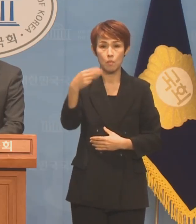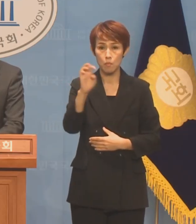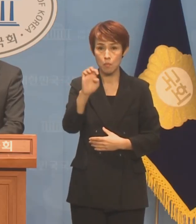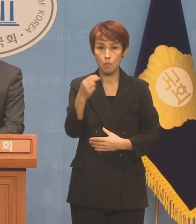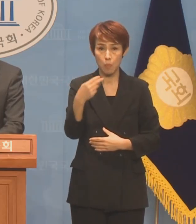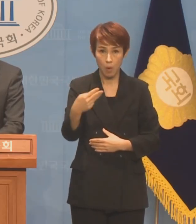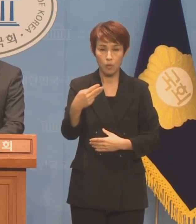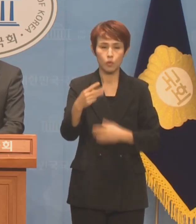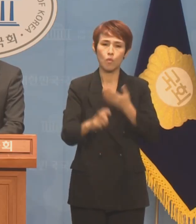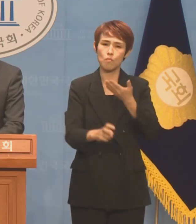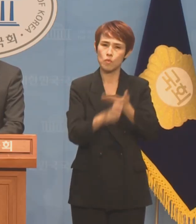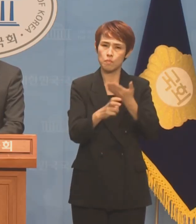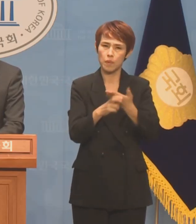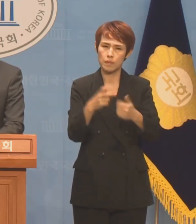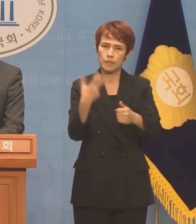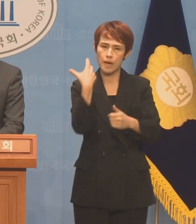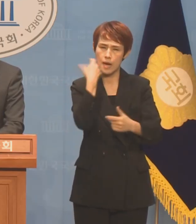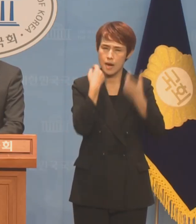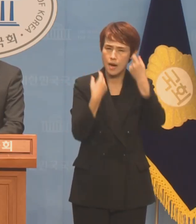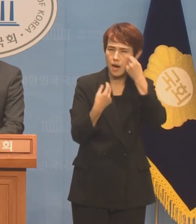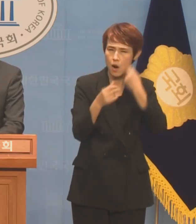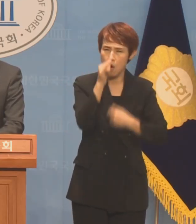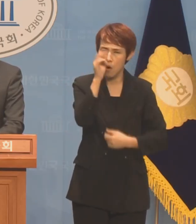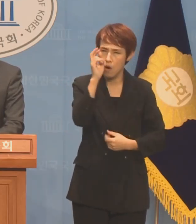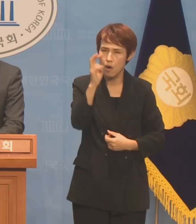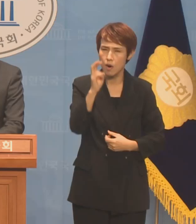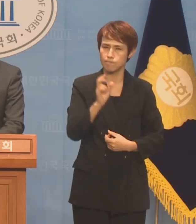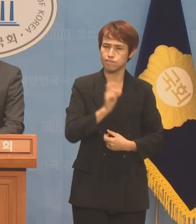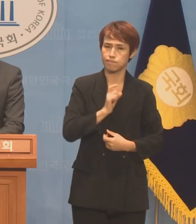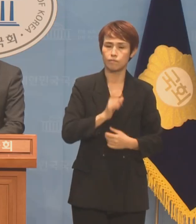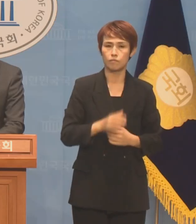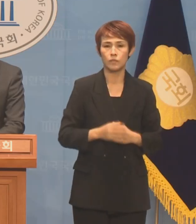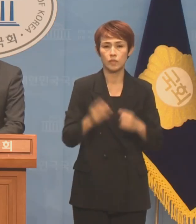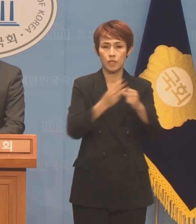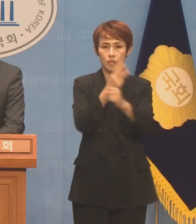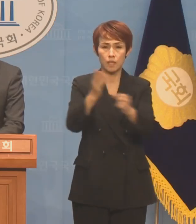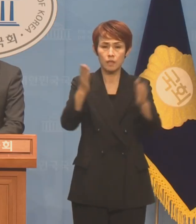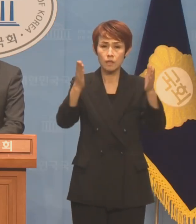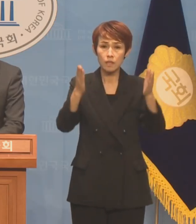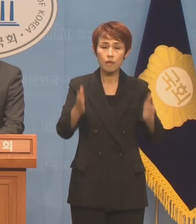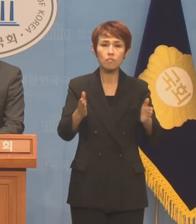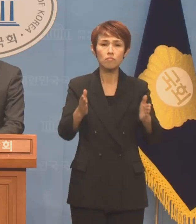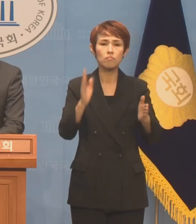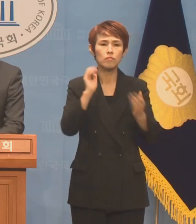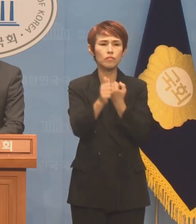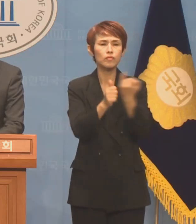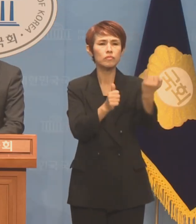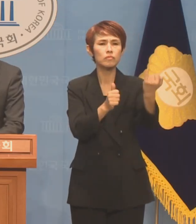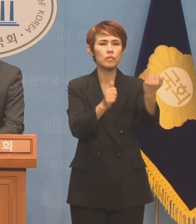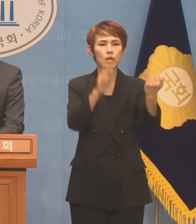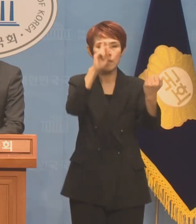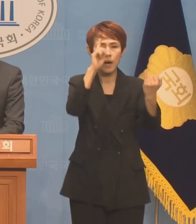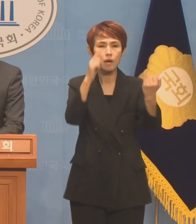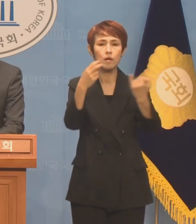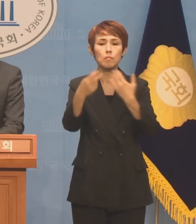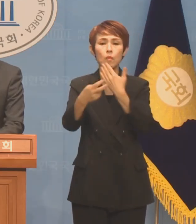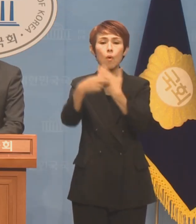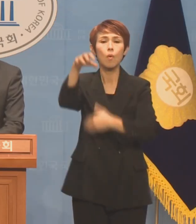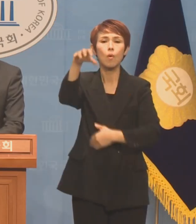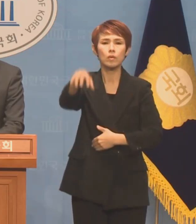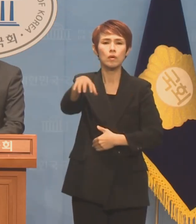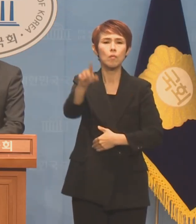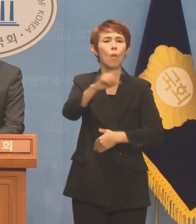약물 투여를 의심해 볼 수도 있다고 합니다. 3시간 동안 김건희 씨는 박동만 성형외과에서